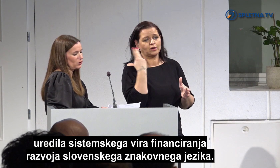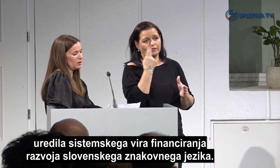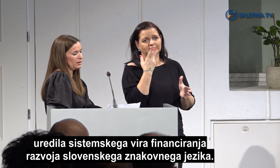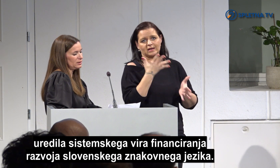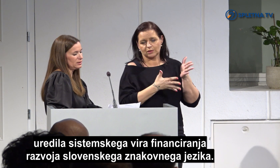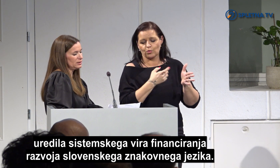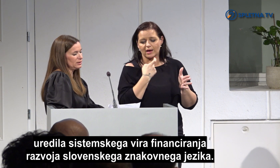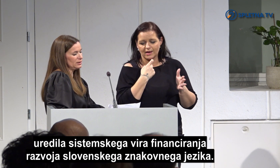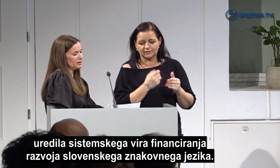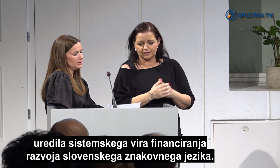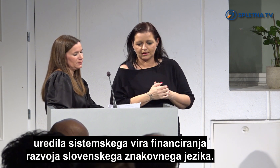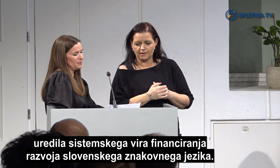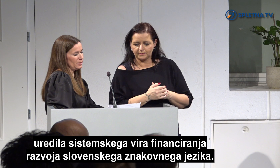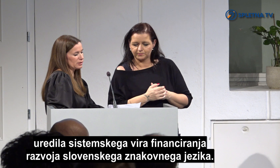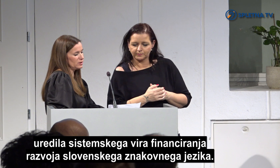financiranja razvoja